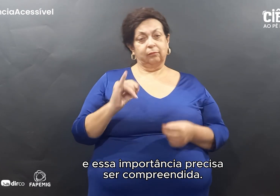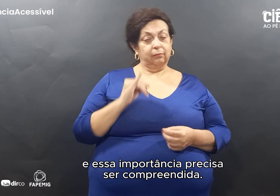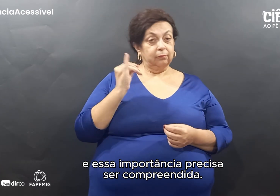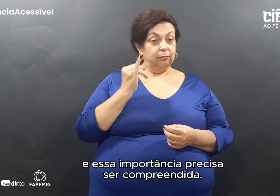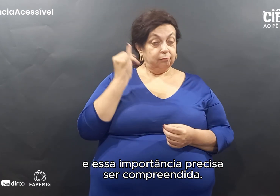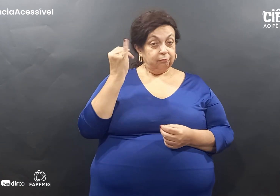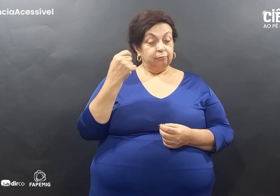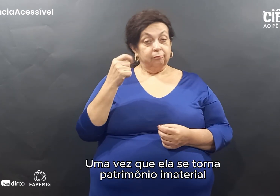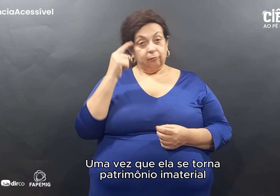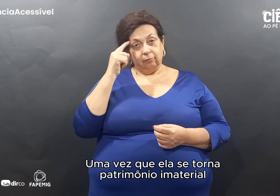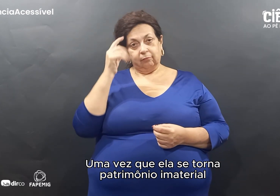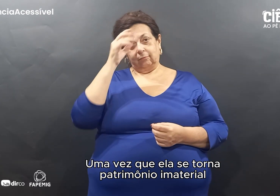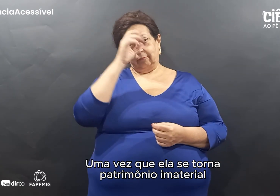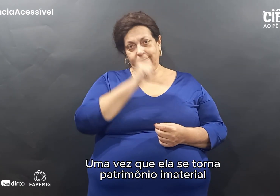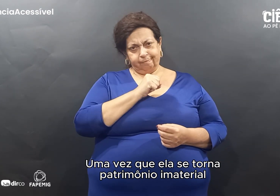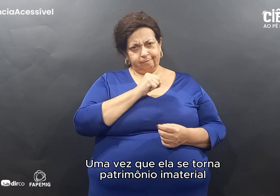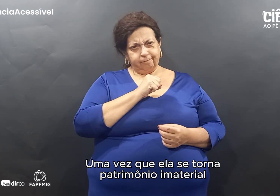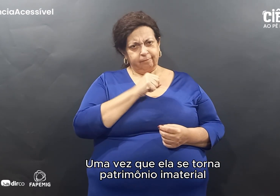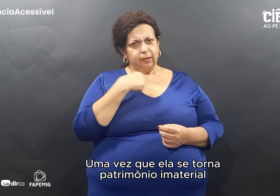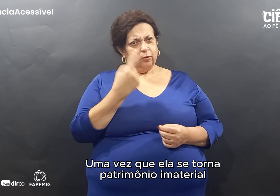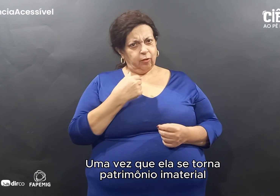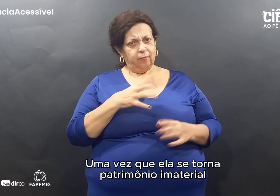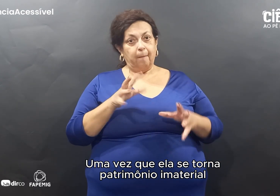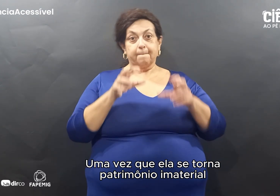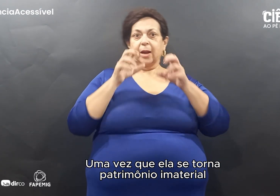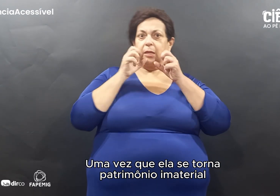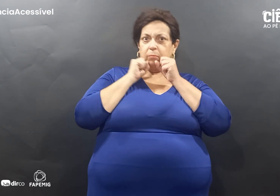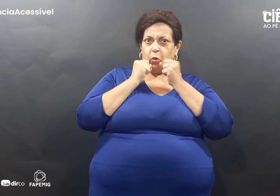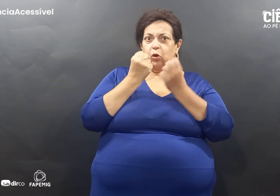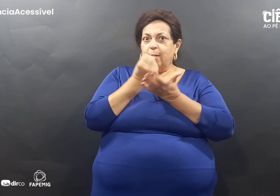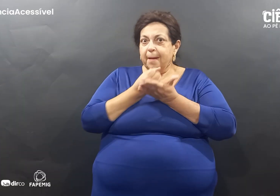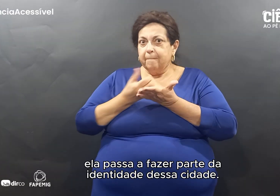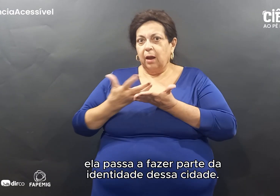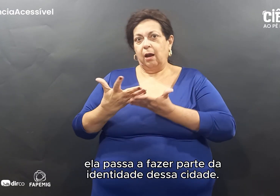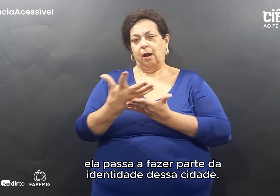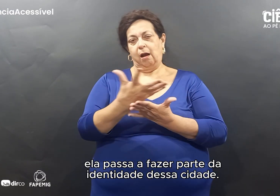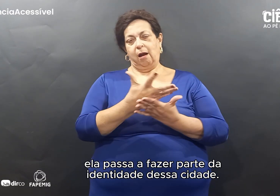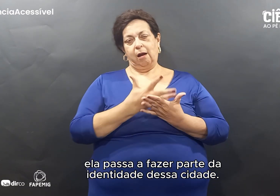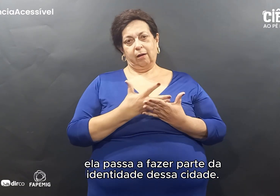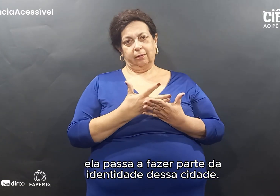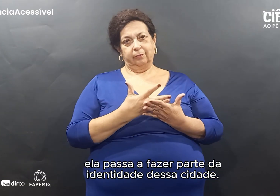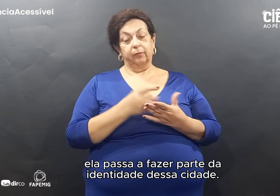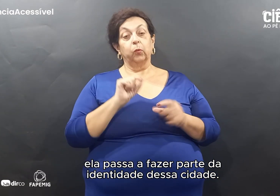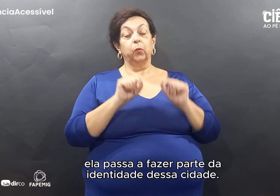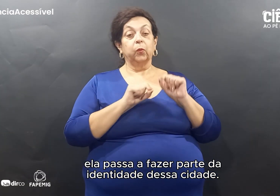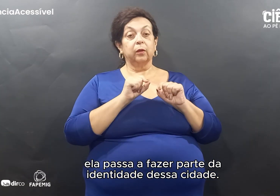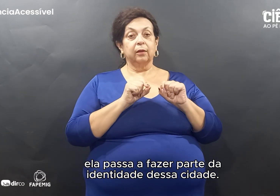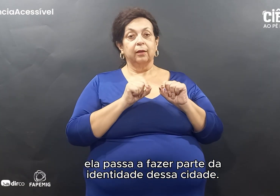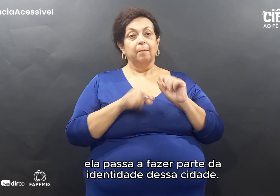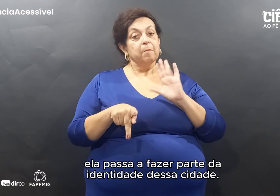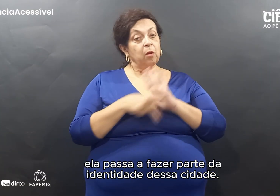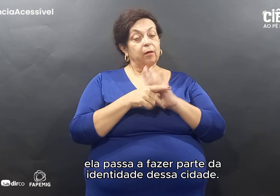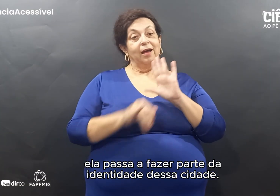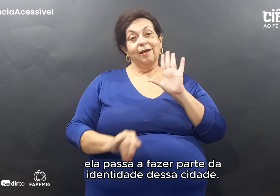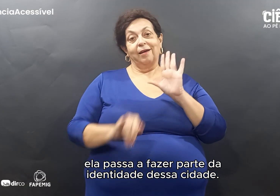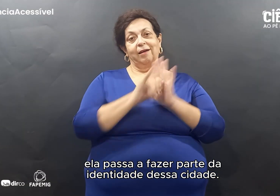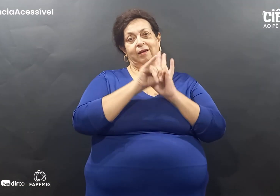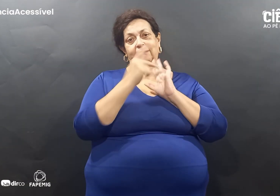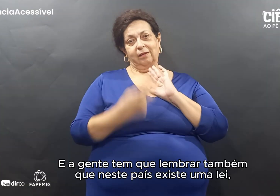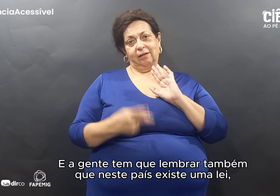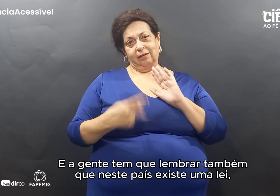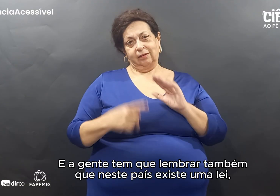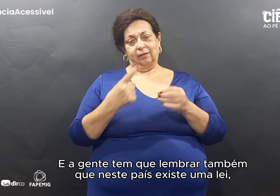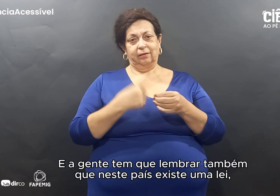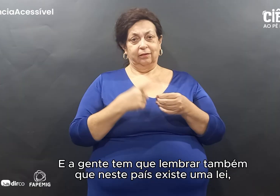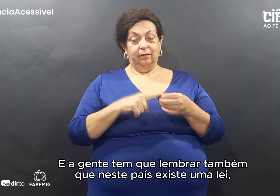ser compreendida. Uma vez que ela se torna patrimônio imaterial, ela passa a fazer parte da identidade dessa cidade.